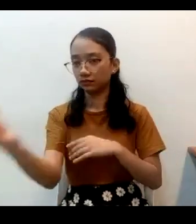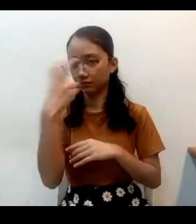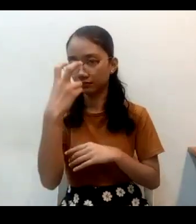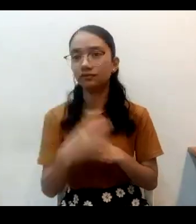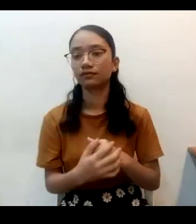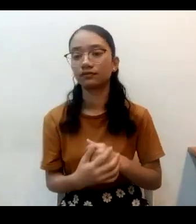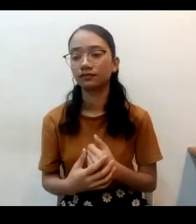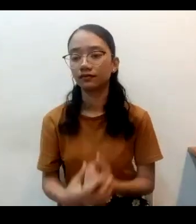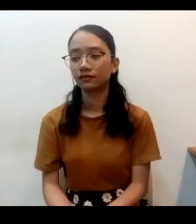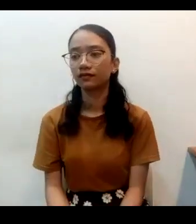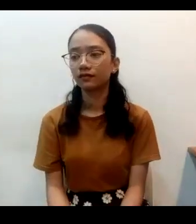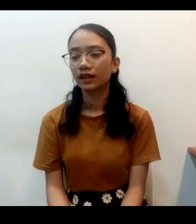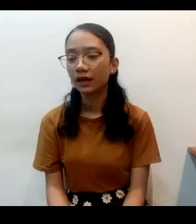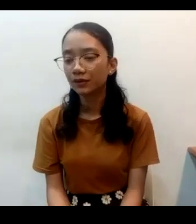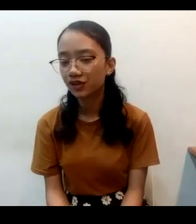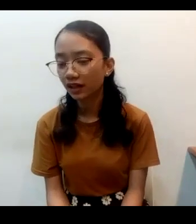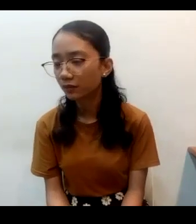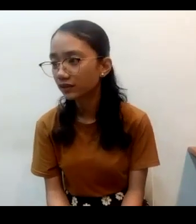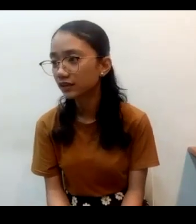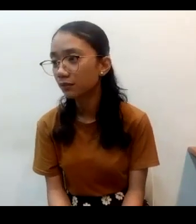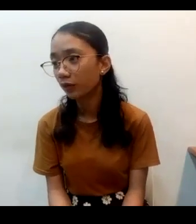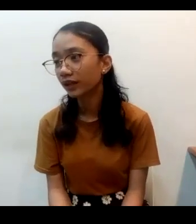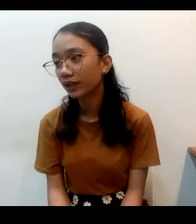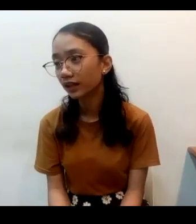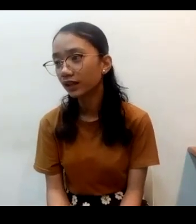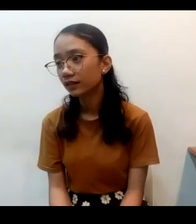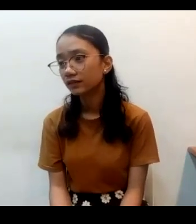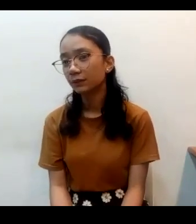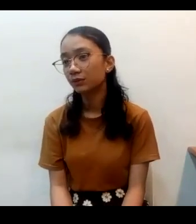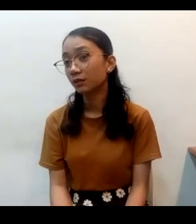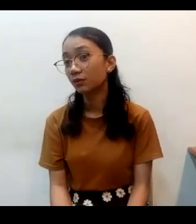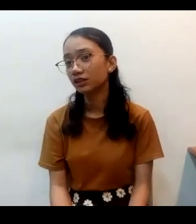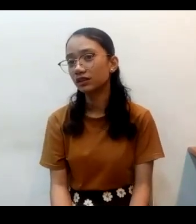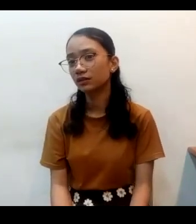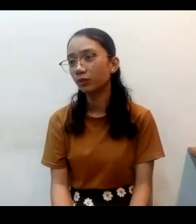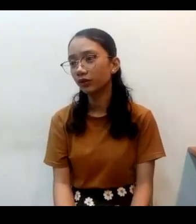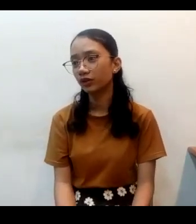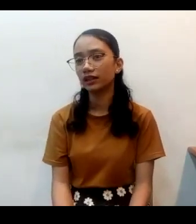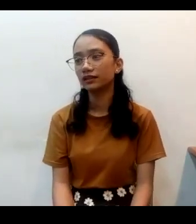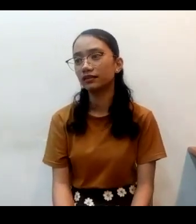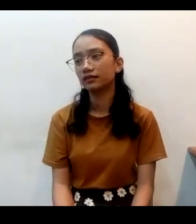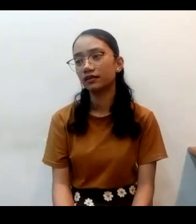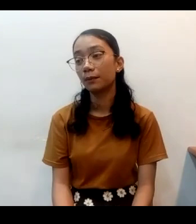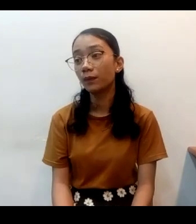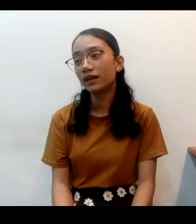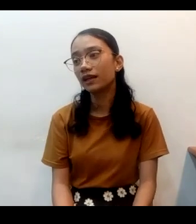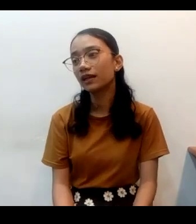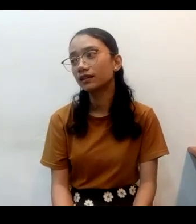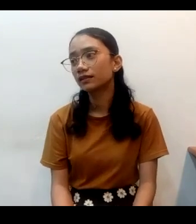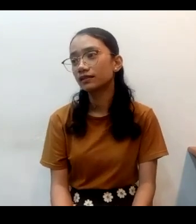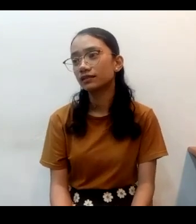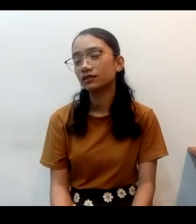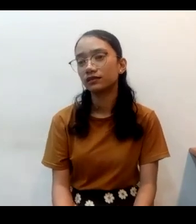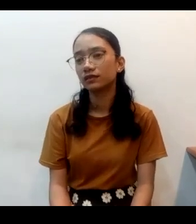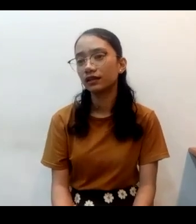yung gawa ng Diyos. So verse 3, the last part, the works of God should be revealed in Him. Kaya sa talatang